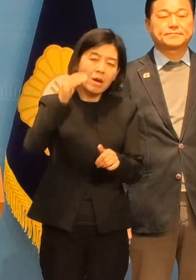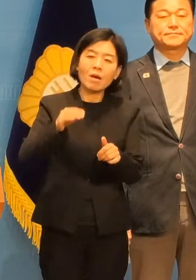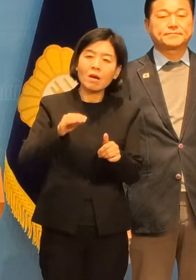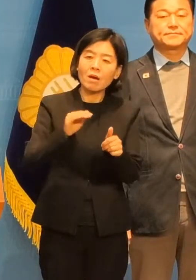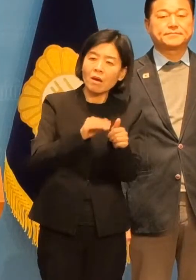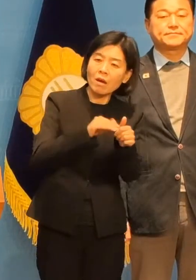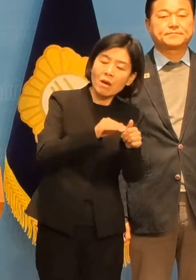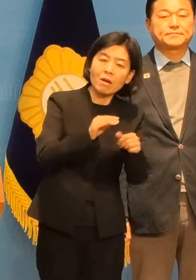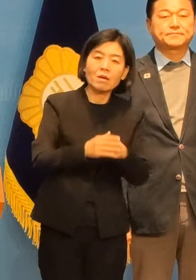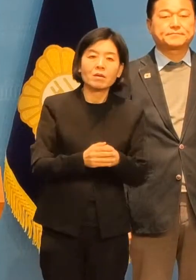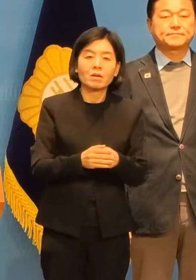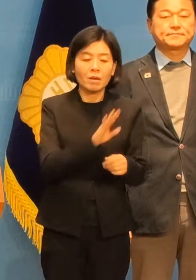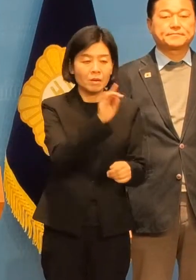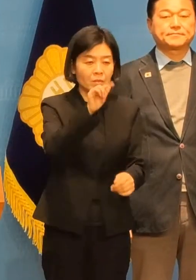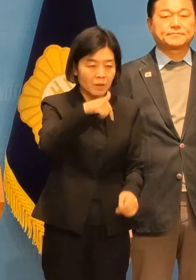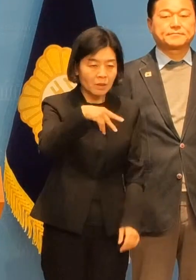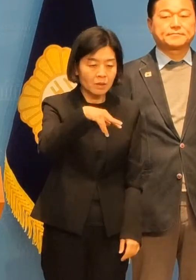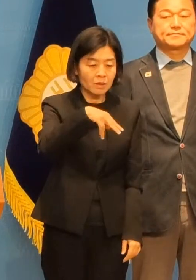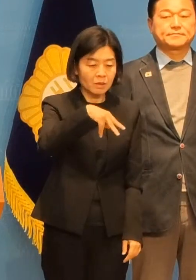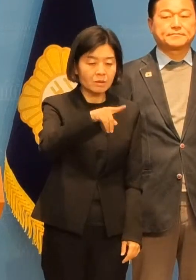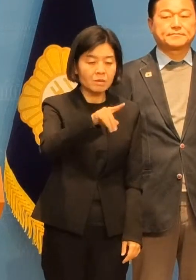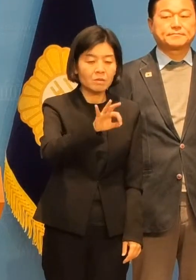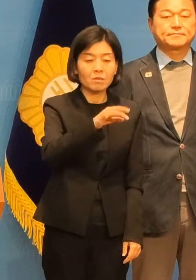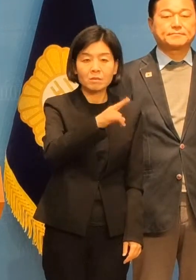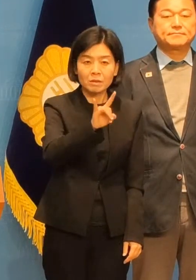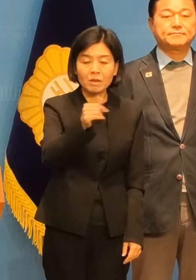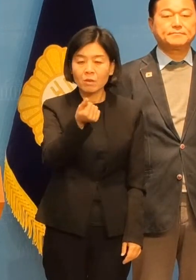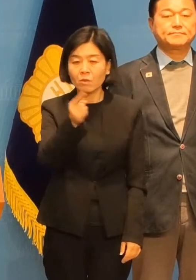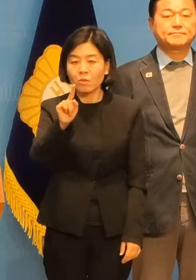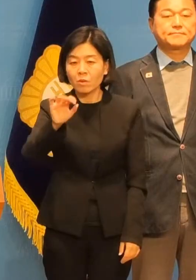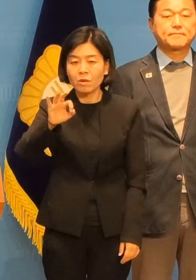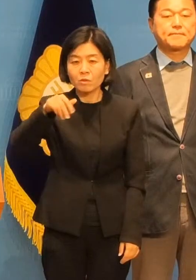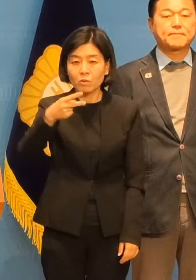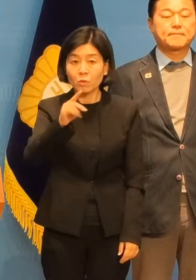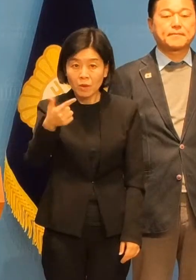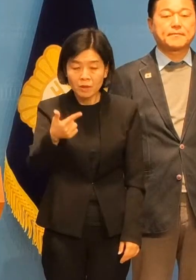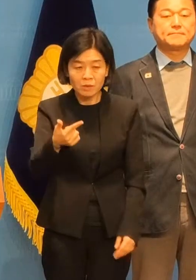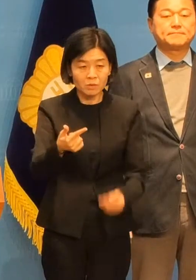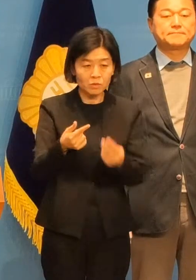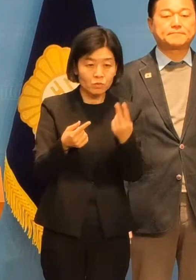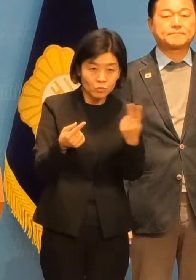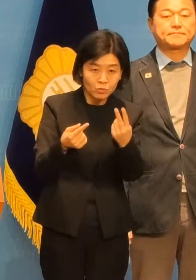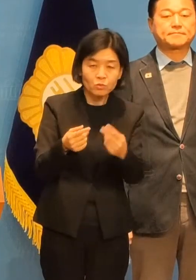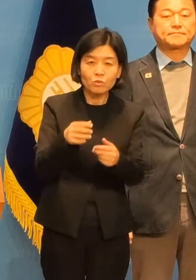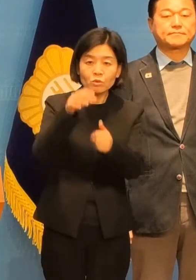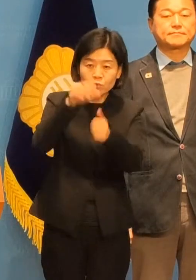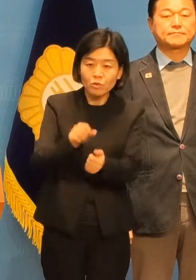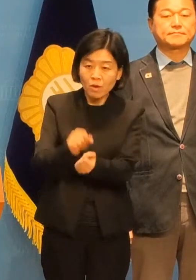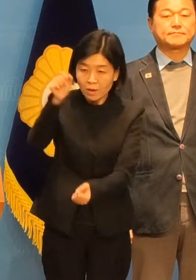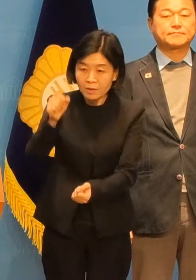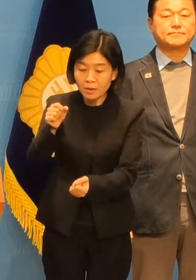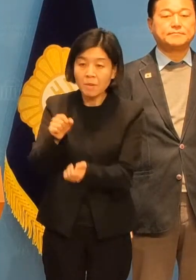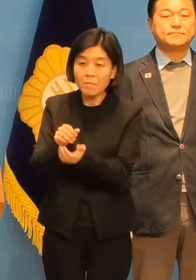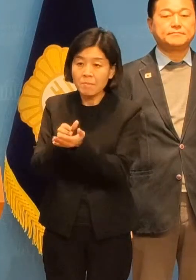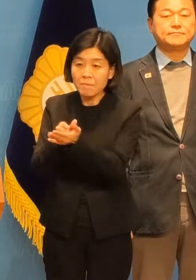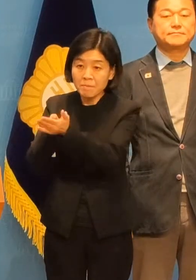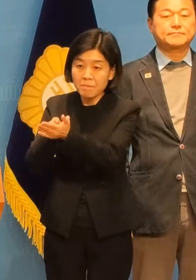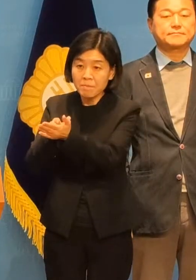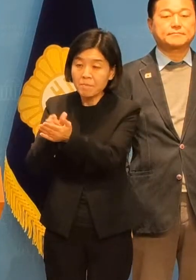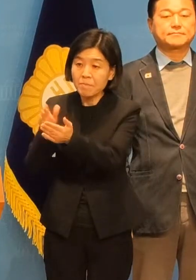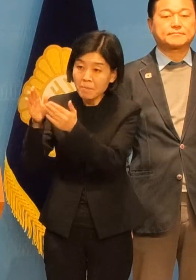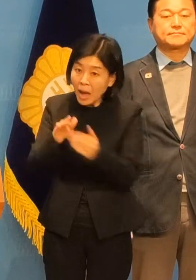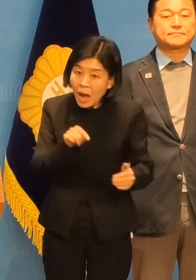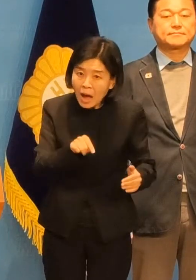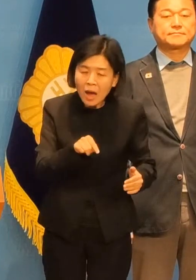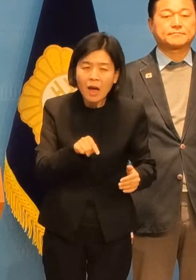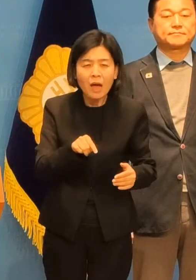이번에 박성재와 황교안의 구속영장 기각도 바로 그런 1년의 사태에